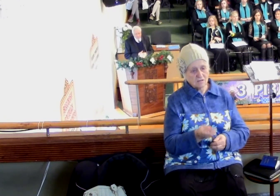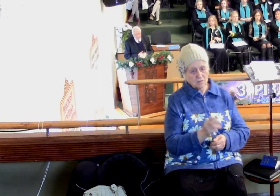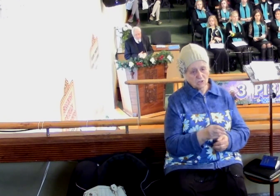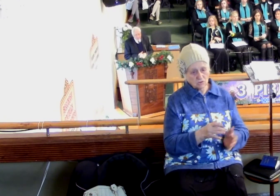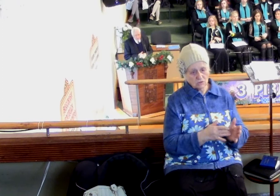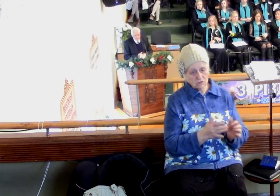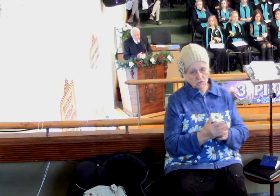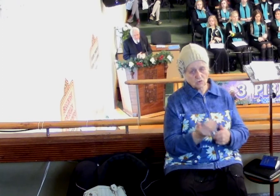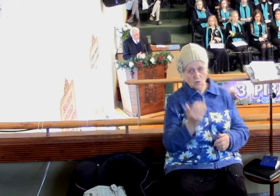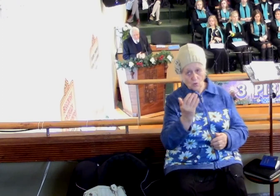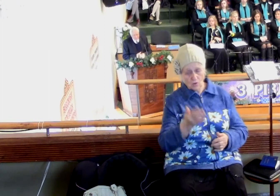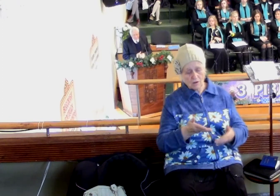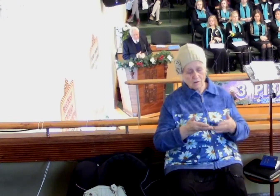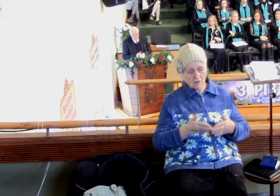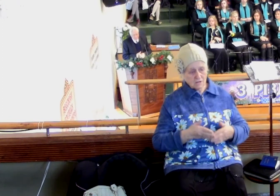Он родился.